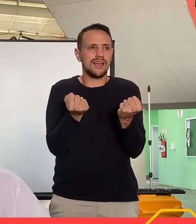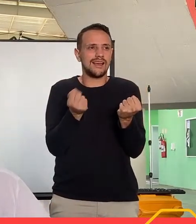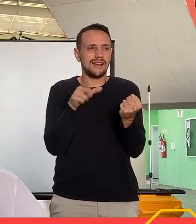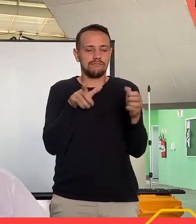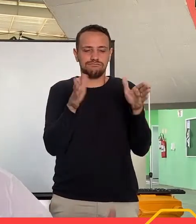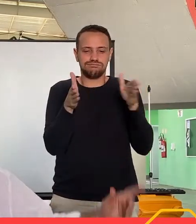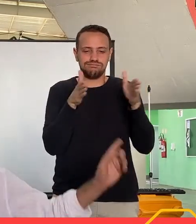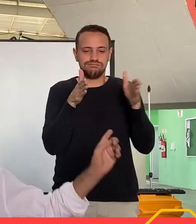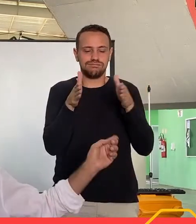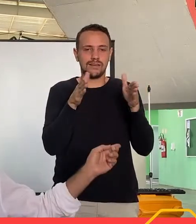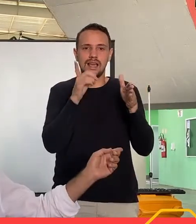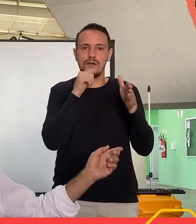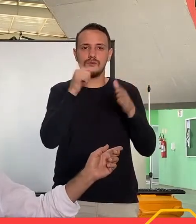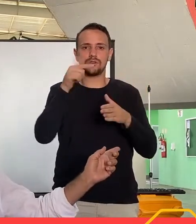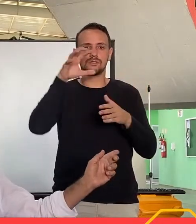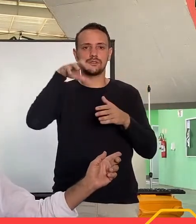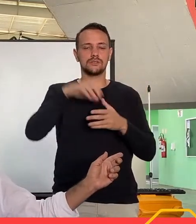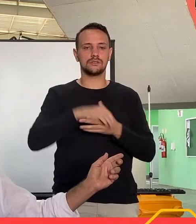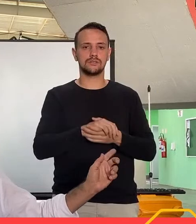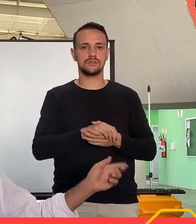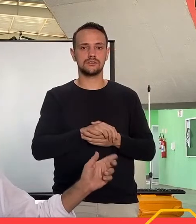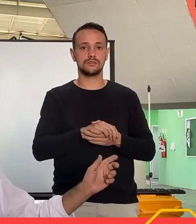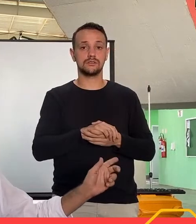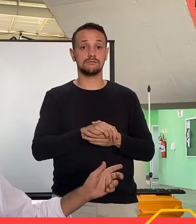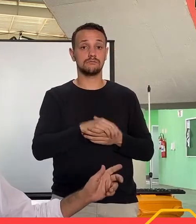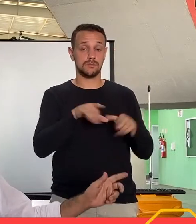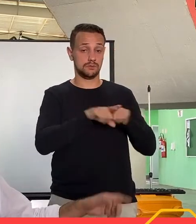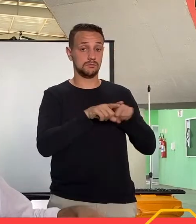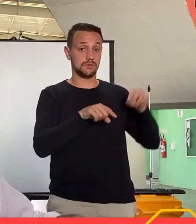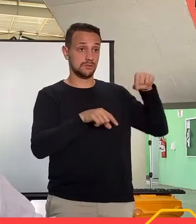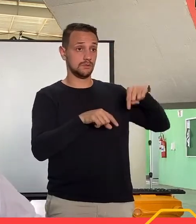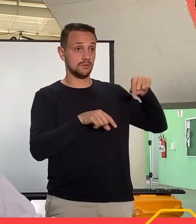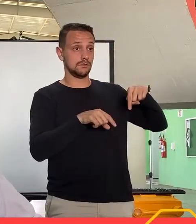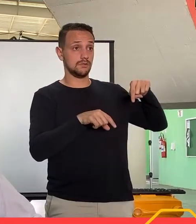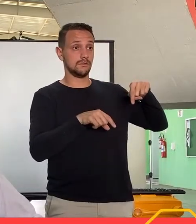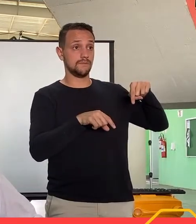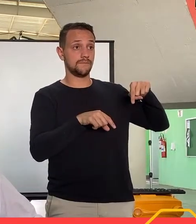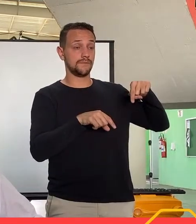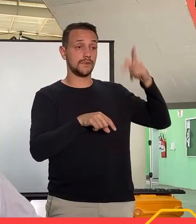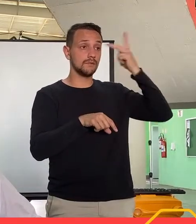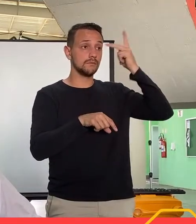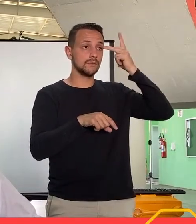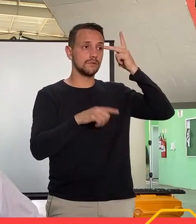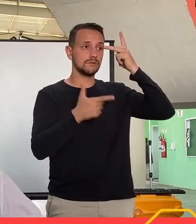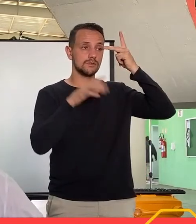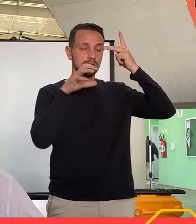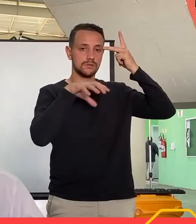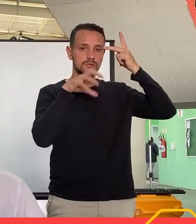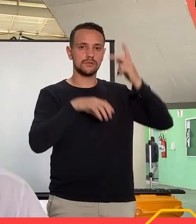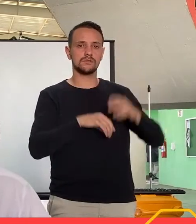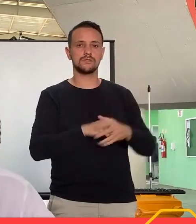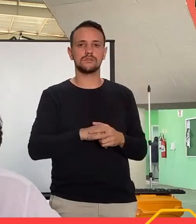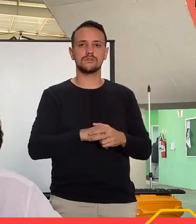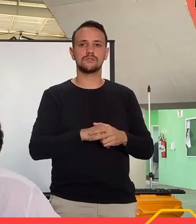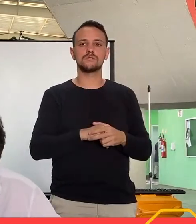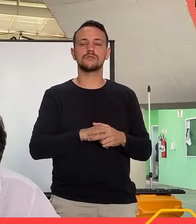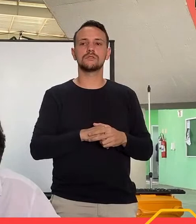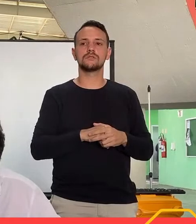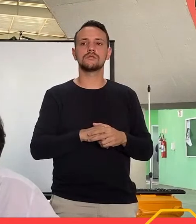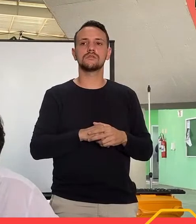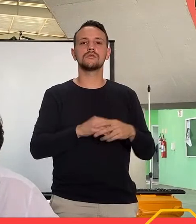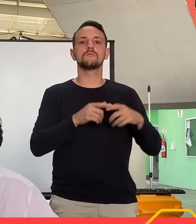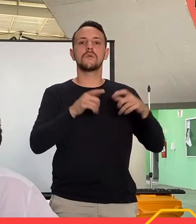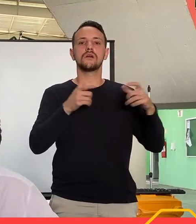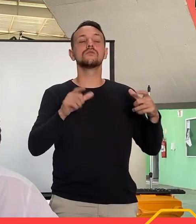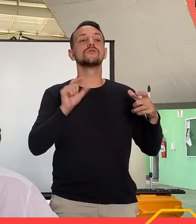Longos períodos de seca. Já está batendo a seca aqui, no estado de São Paulo. E muita gente atribui